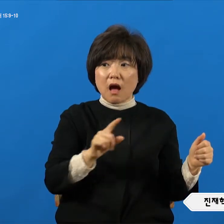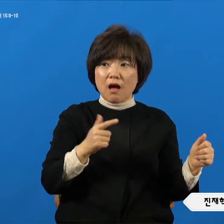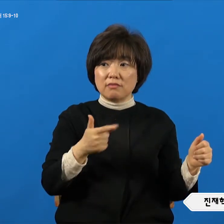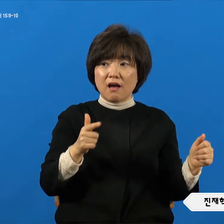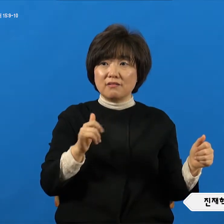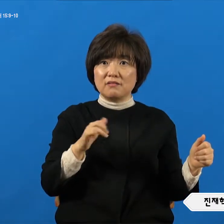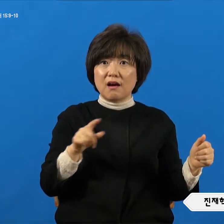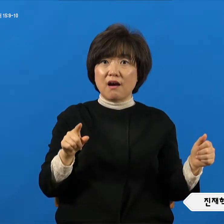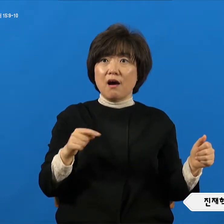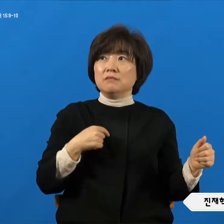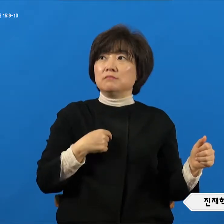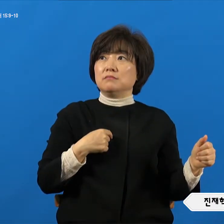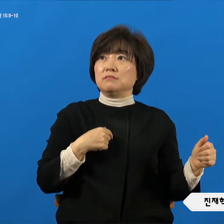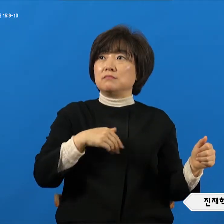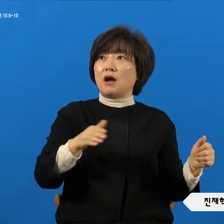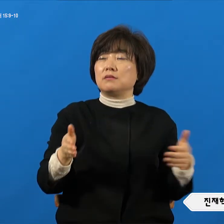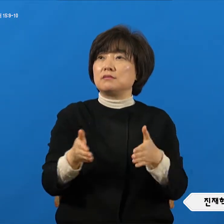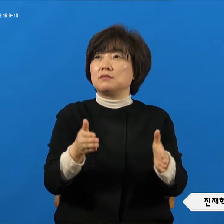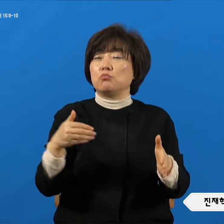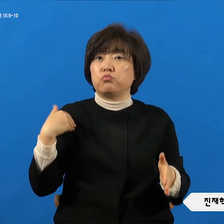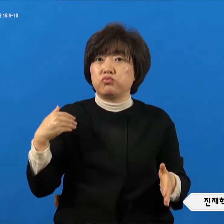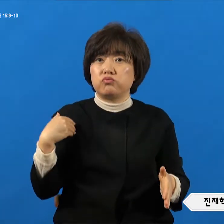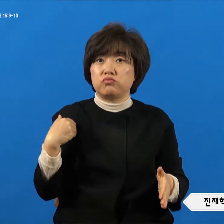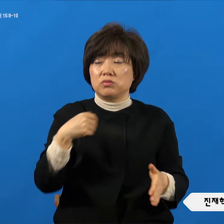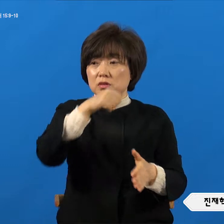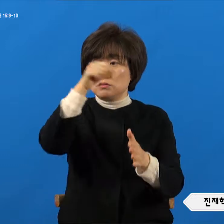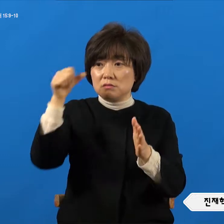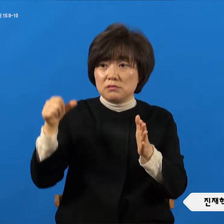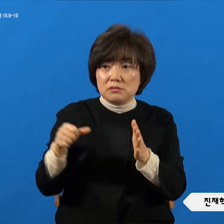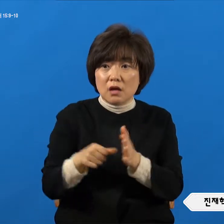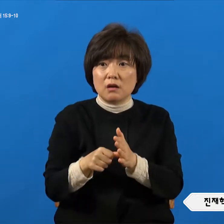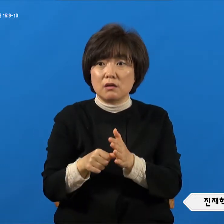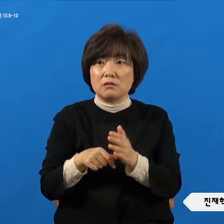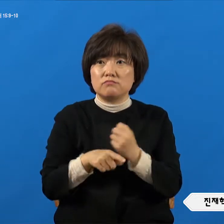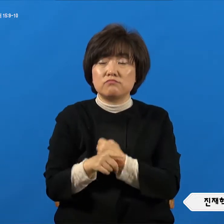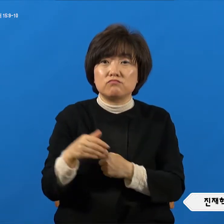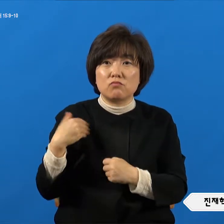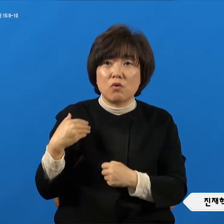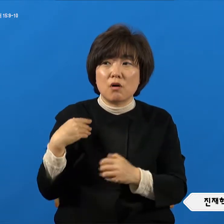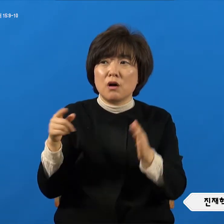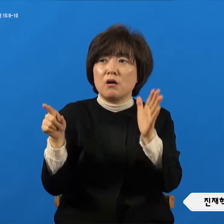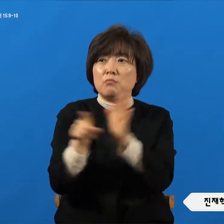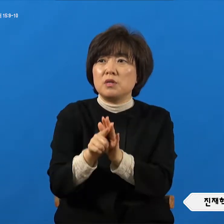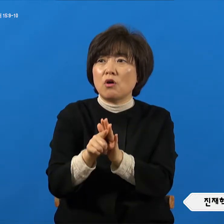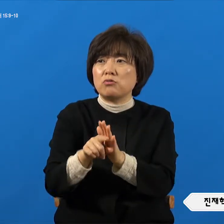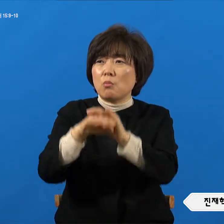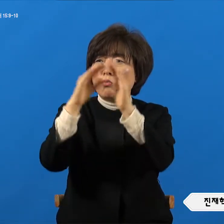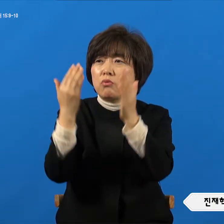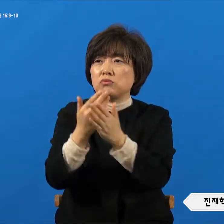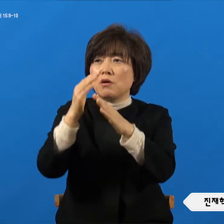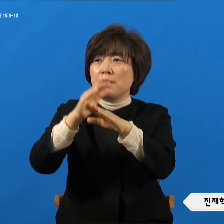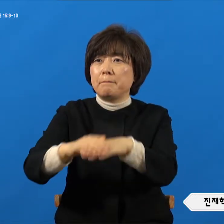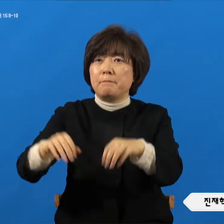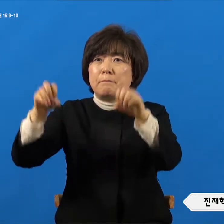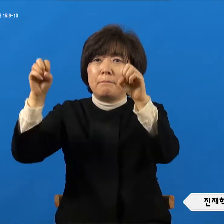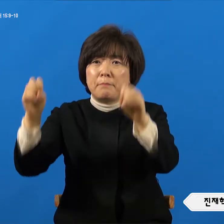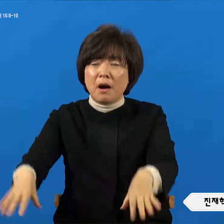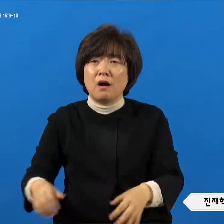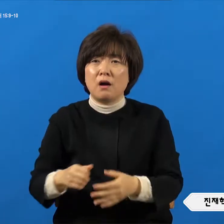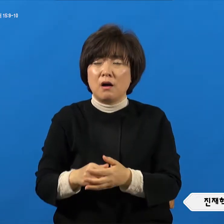아나니아가 갈 길을 알지 못하고 인생의 의미를 잃어버리고 믿었던 모든 것들이 한꺼번에